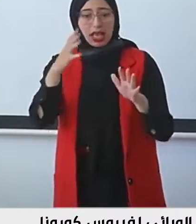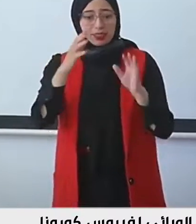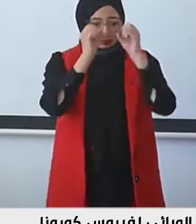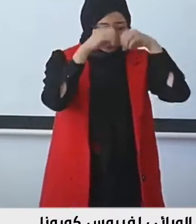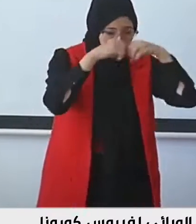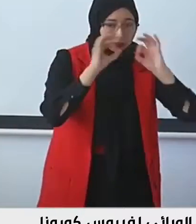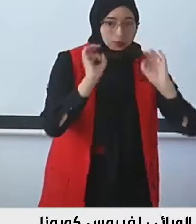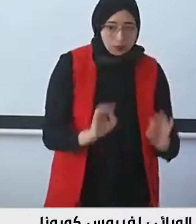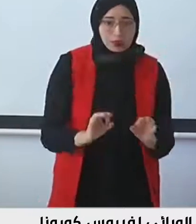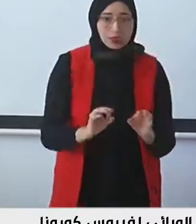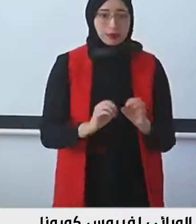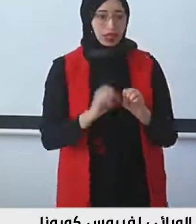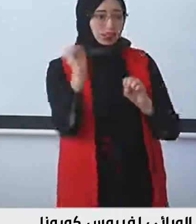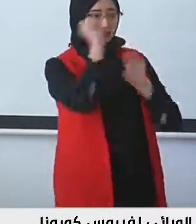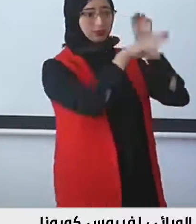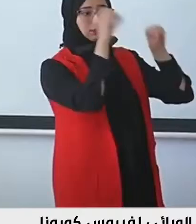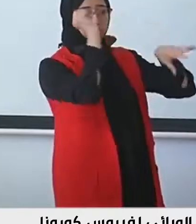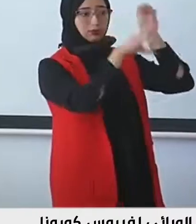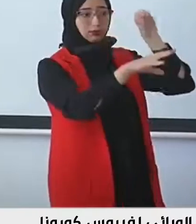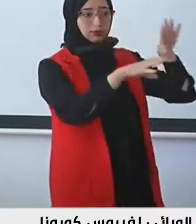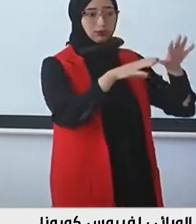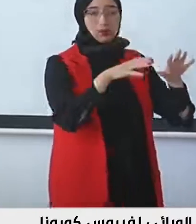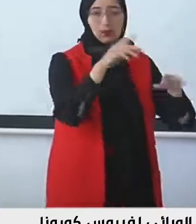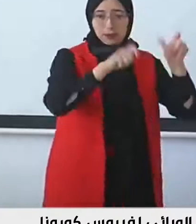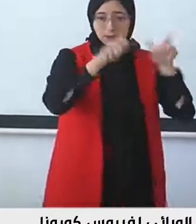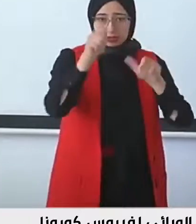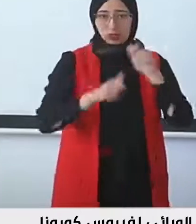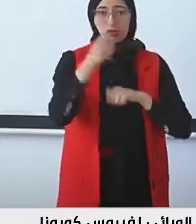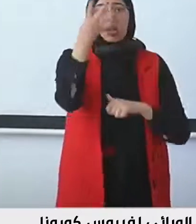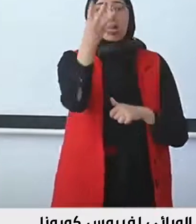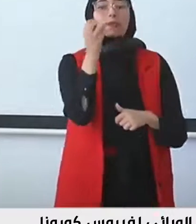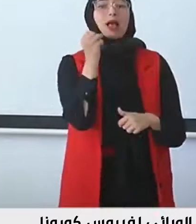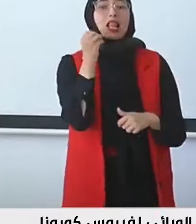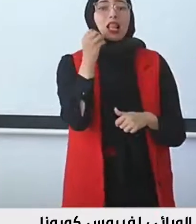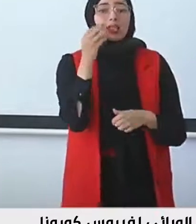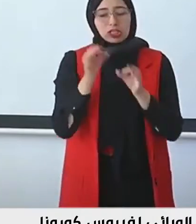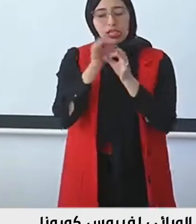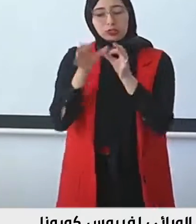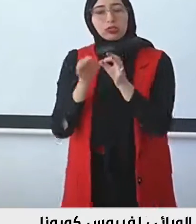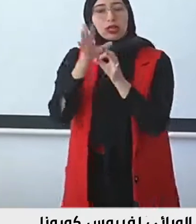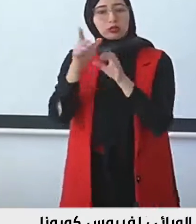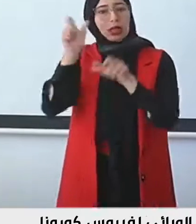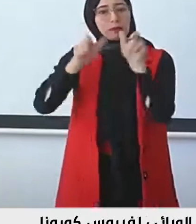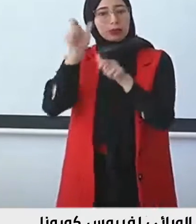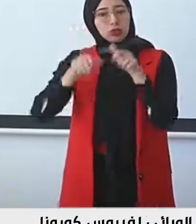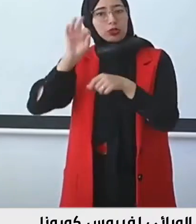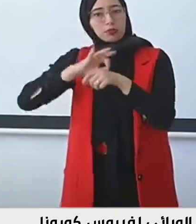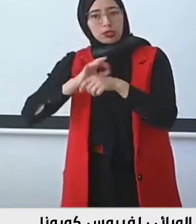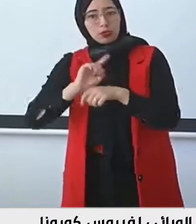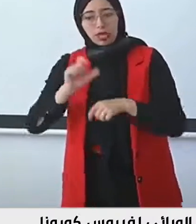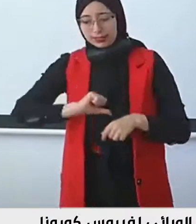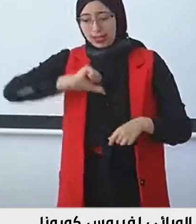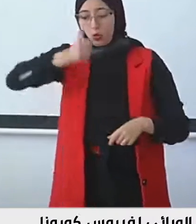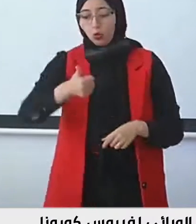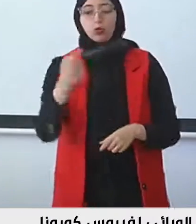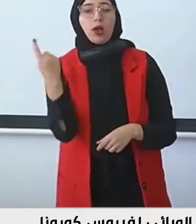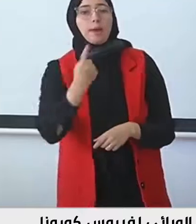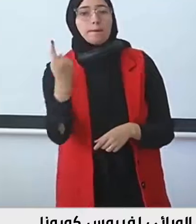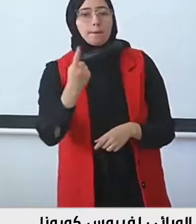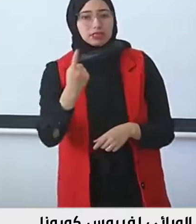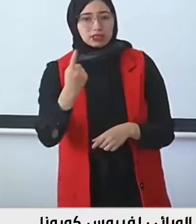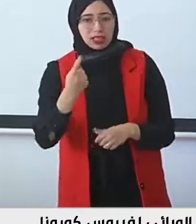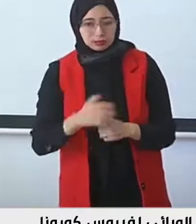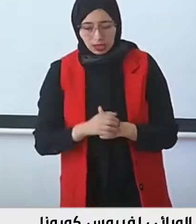نتاعهم ويبعثوهم لنا احنا من الاربع نتاع العشيه، يبداو النتائج تجينا حتى من غدوه ماضي ساعه.